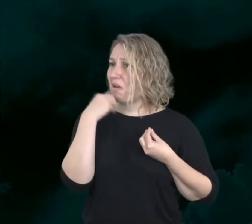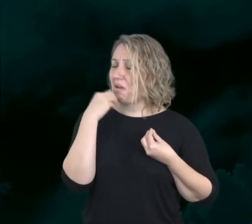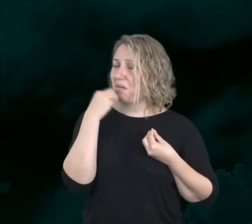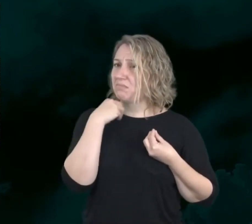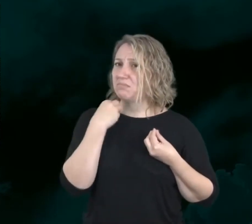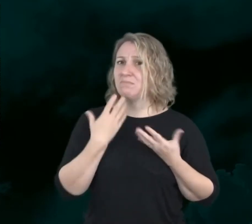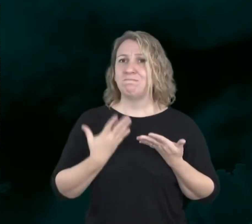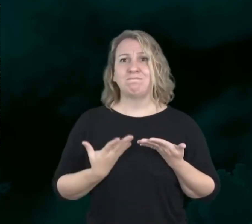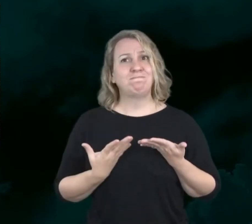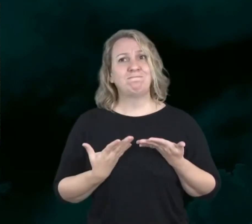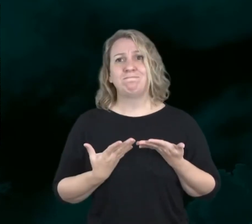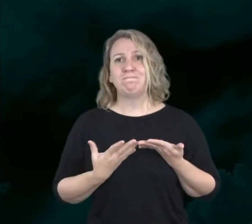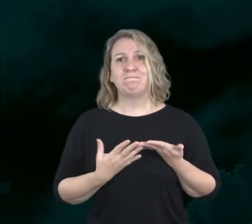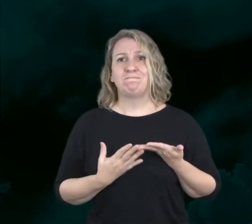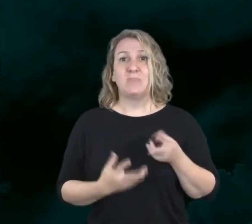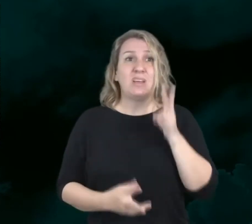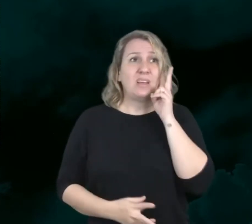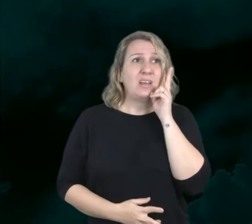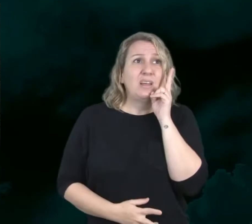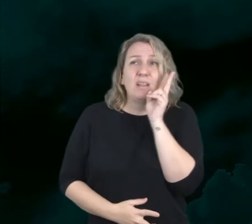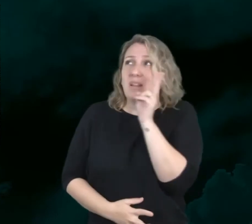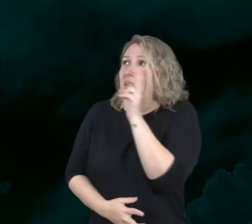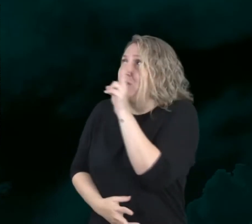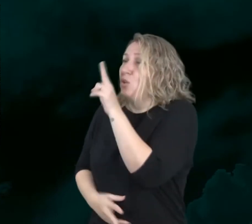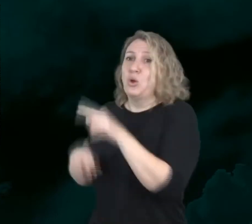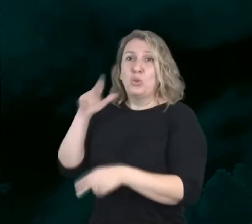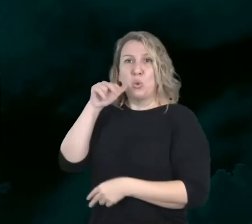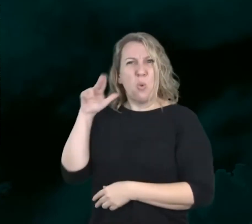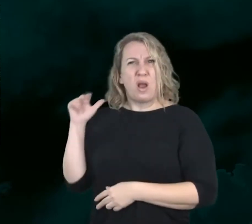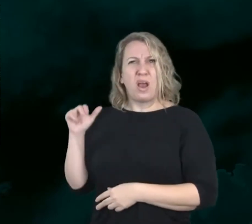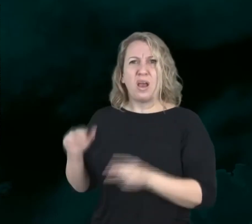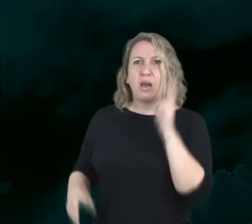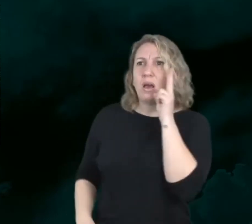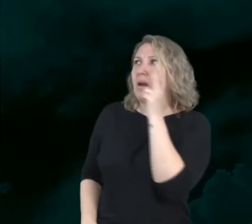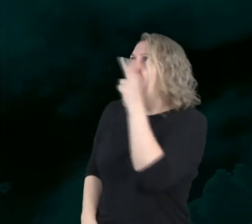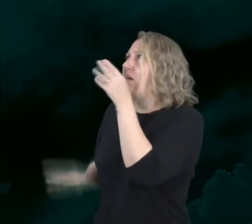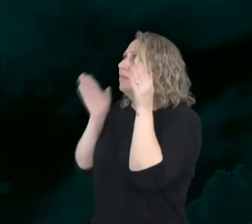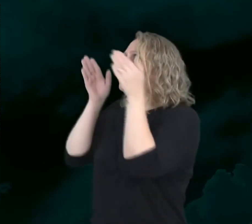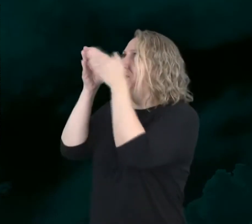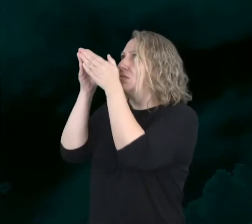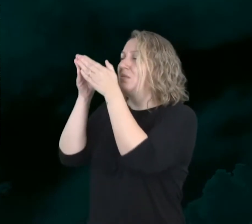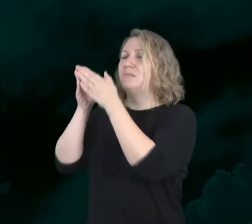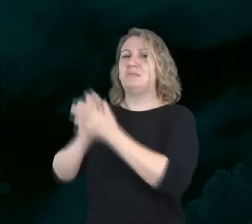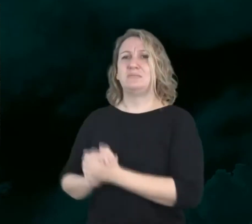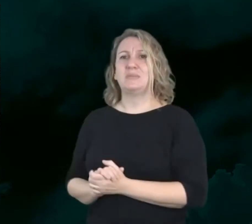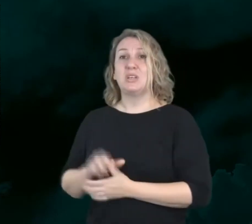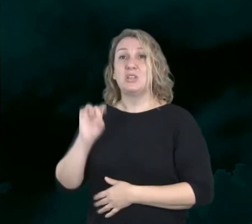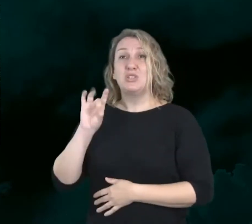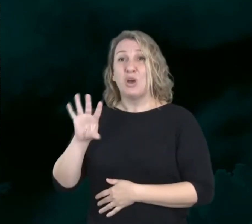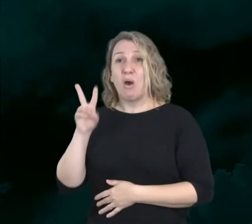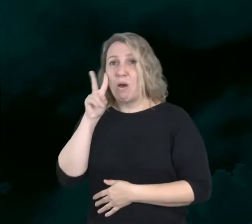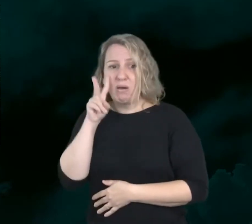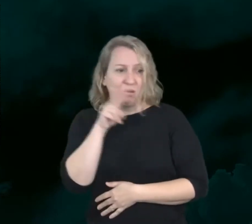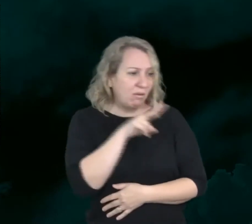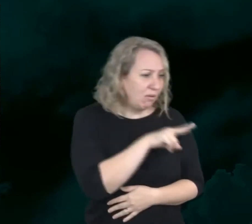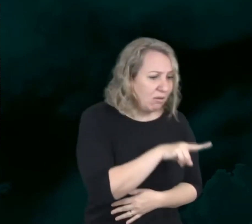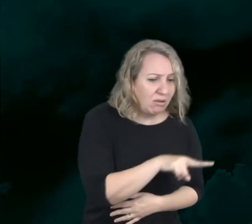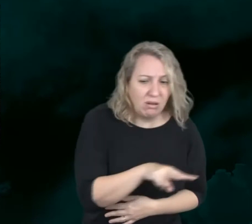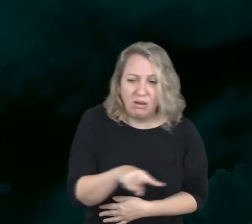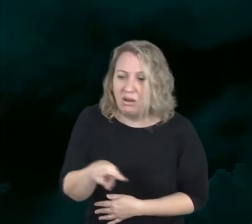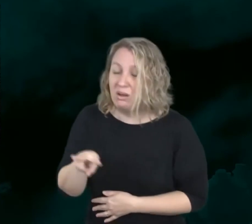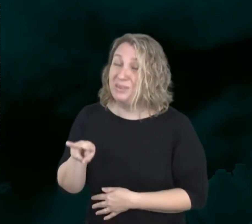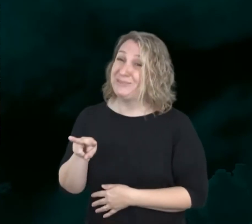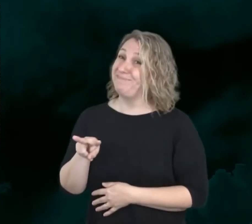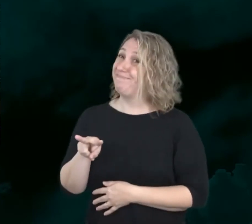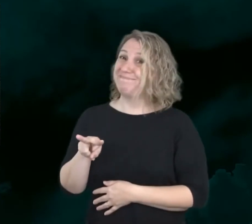coisas espirituais, das coisas celestiais, das coisas invisíveis, das coisas da substância de Deus, você vai